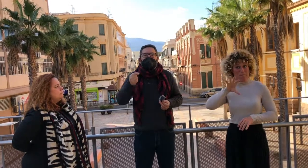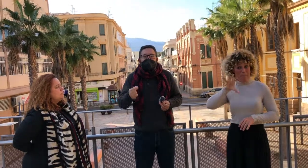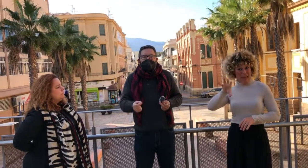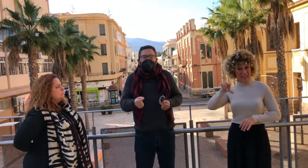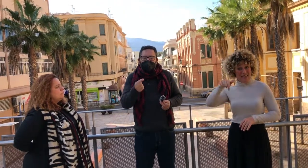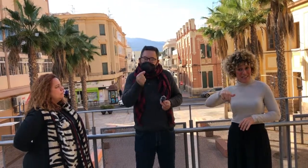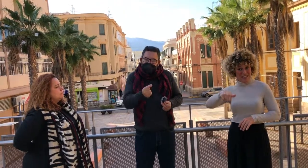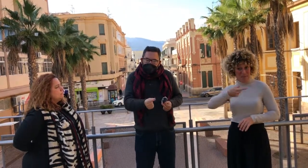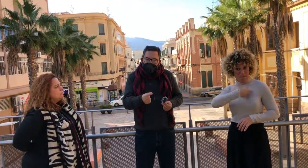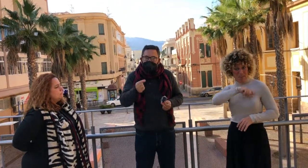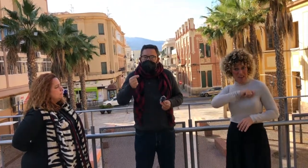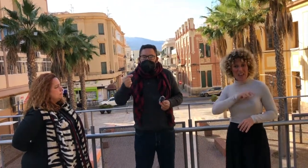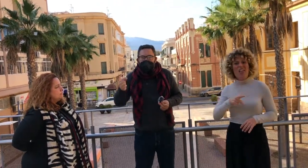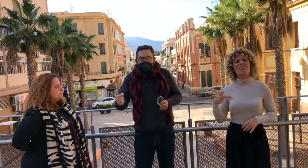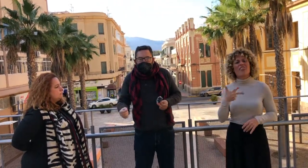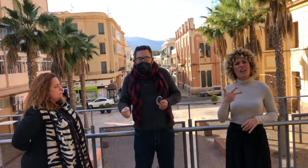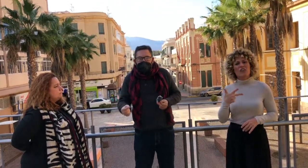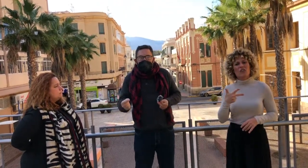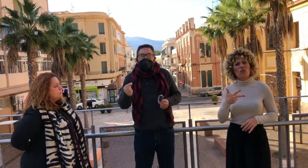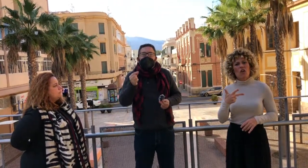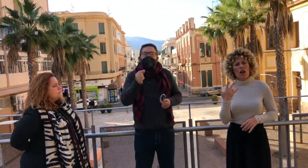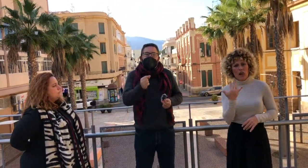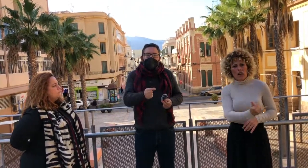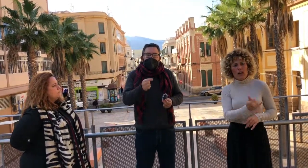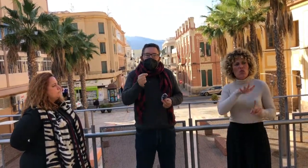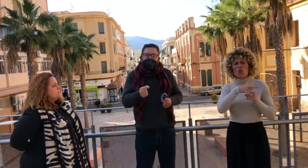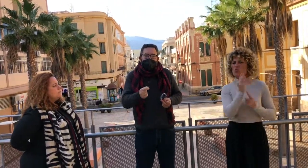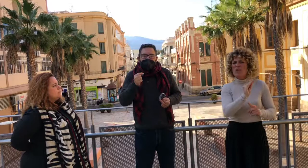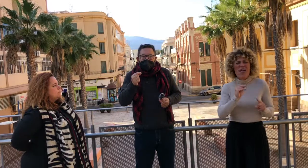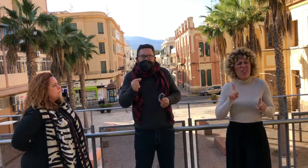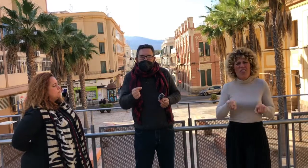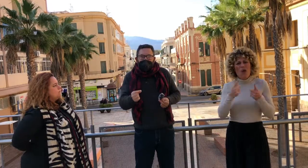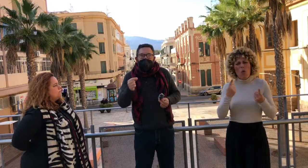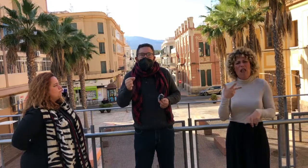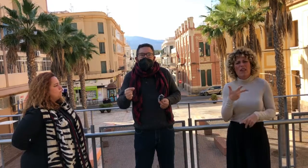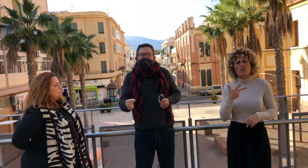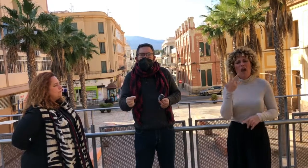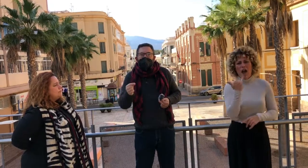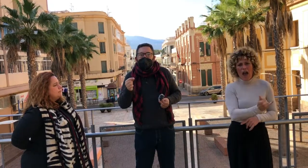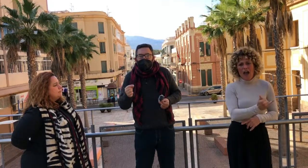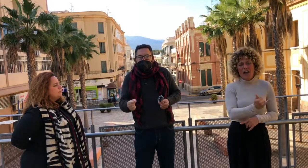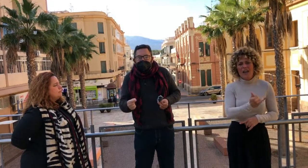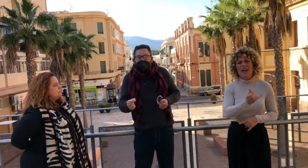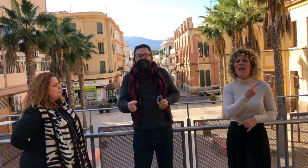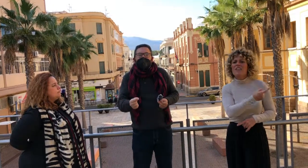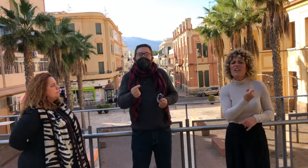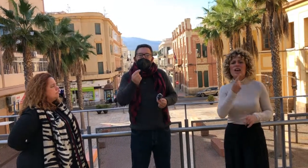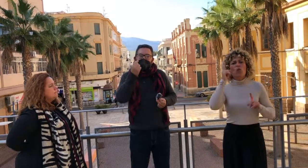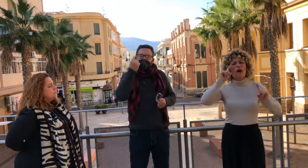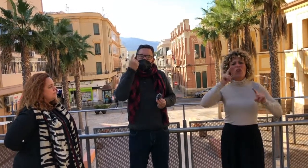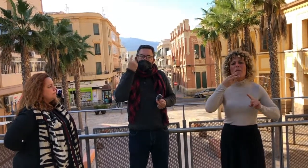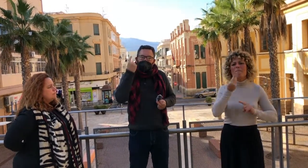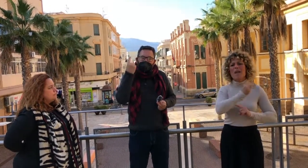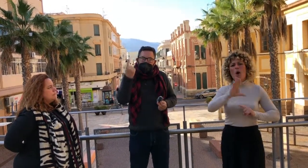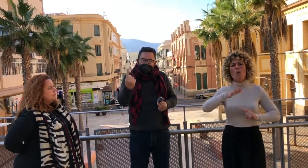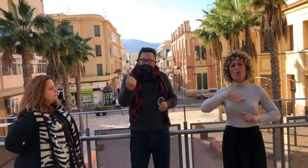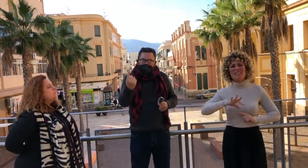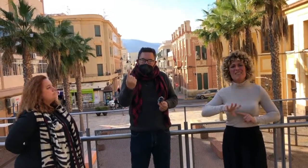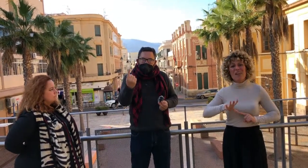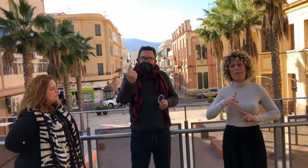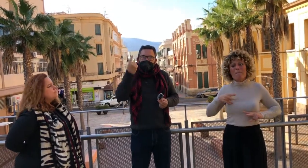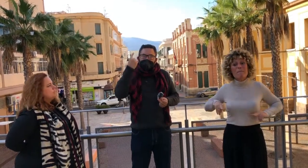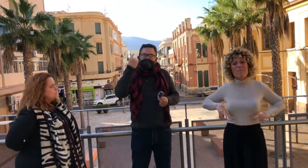tienen derecho, sea cual sea su circunstancia, a optar a la mejor educación posible desde el minuto